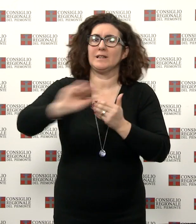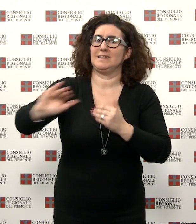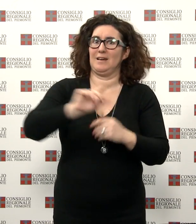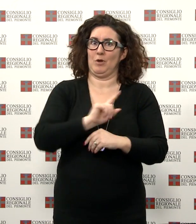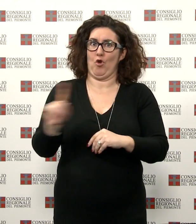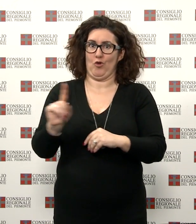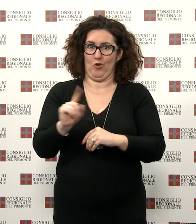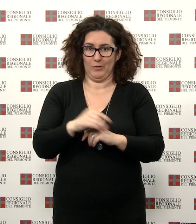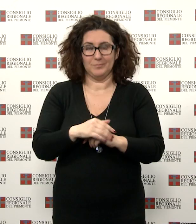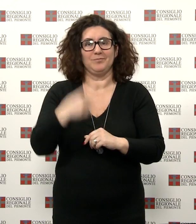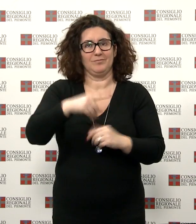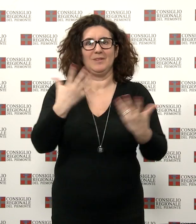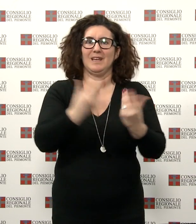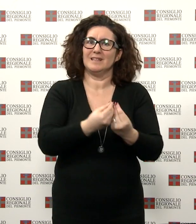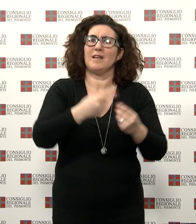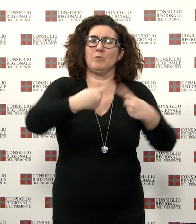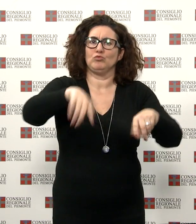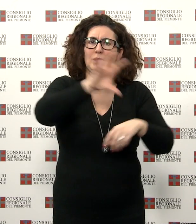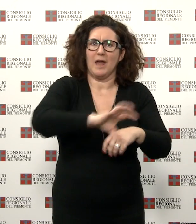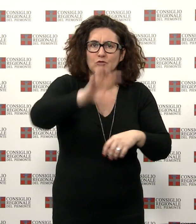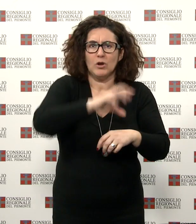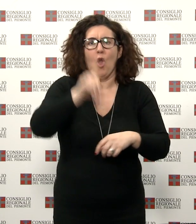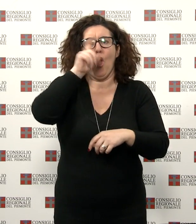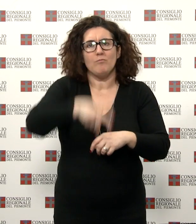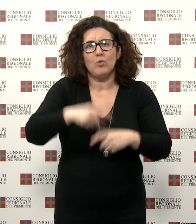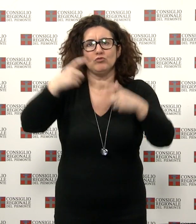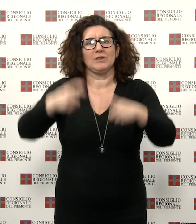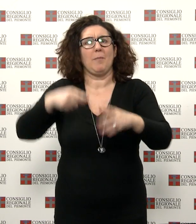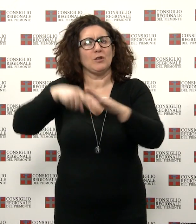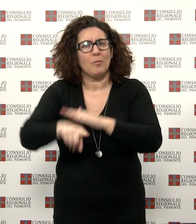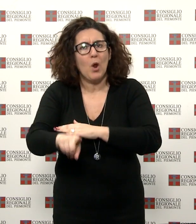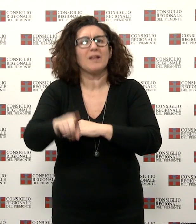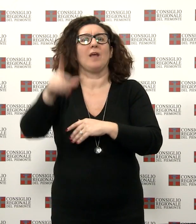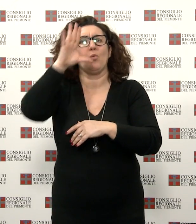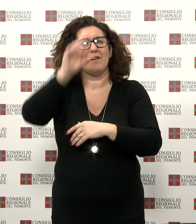il Comune, la Città metropolitana e l'Università degli Studi di Torino, è stato